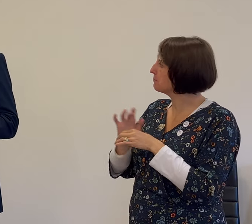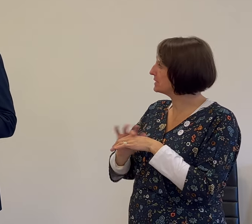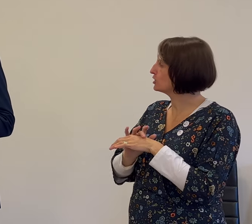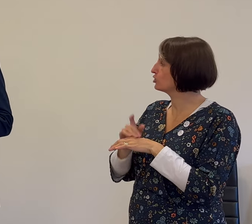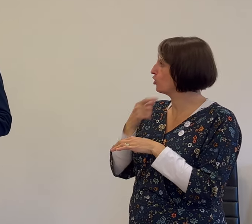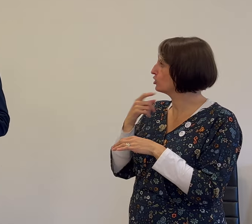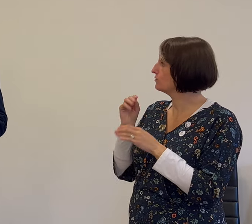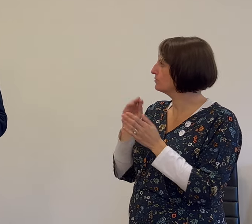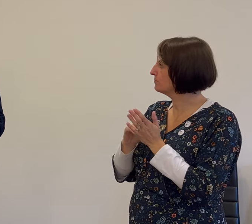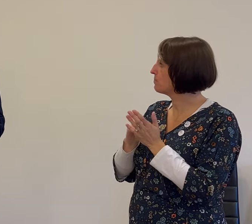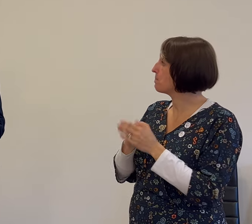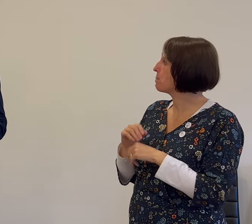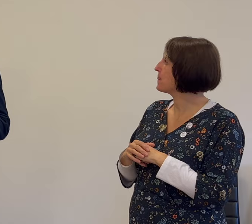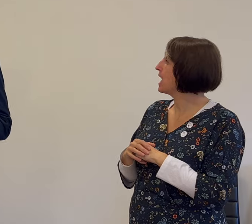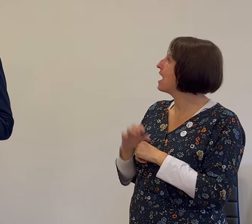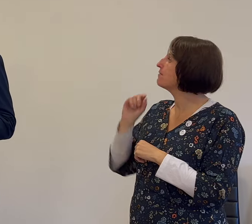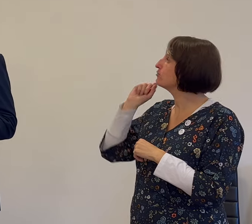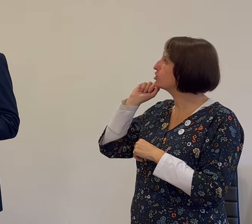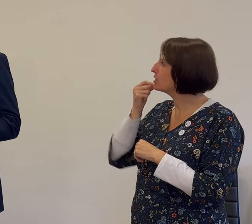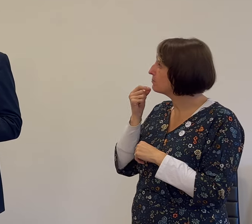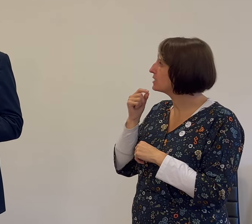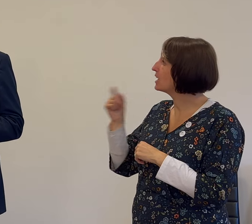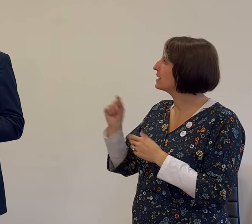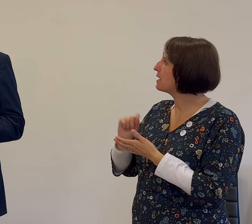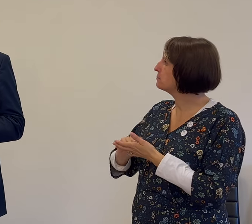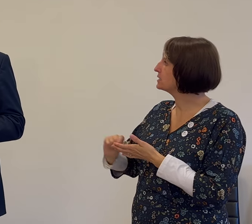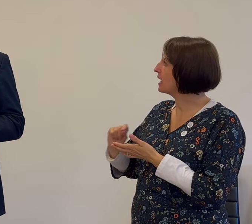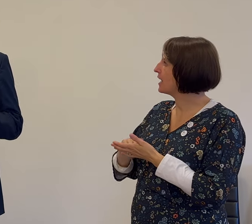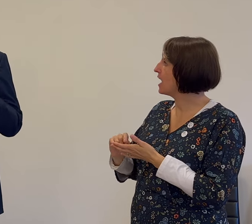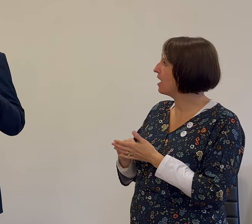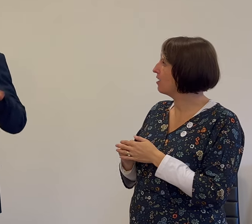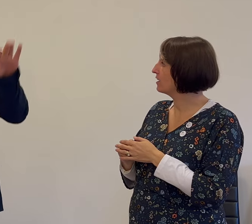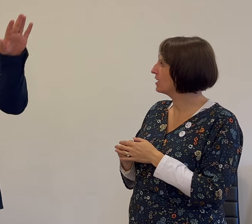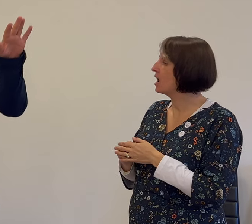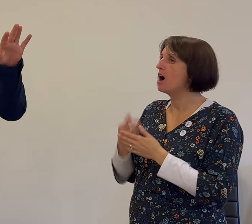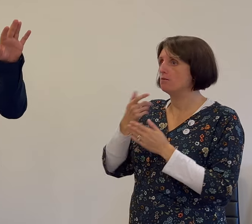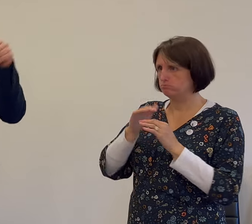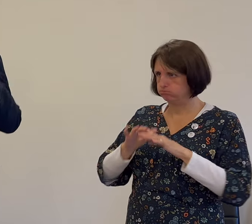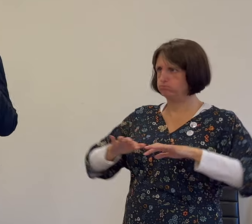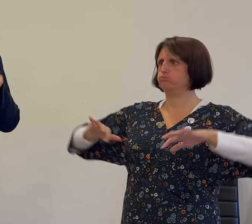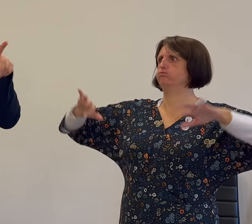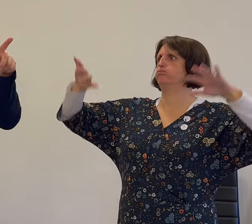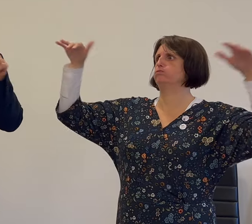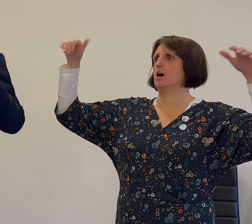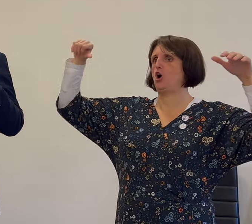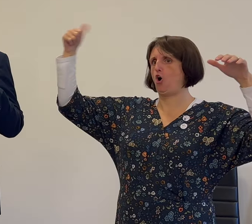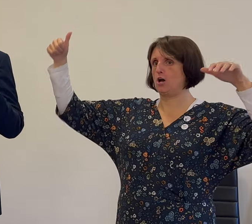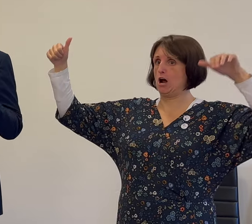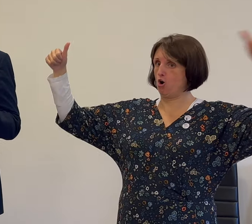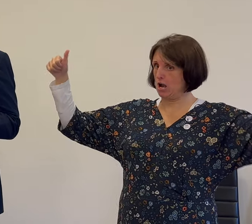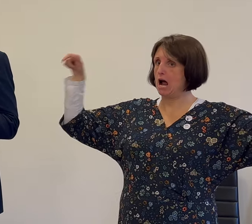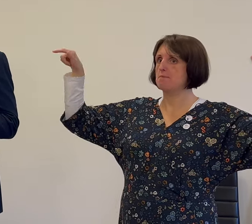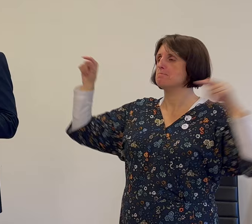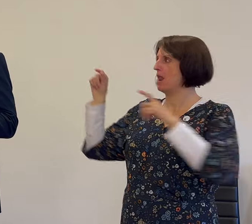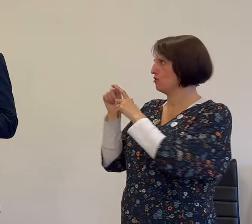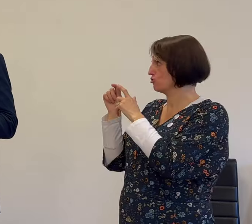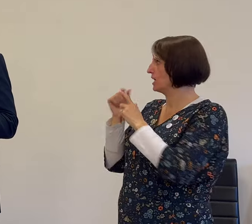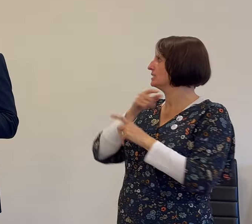údolí. Protože tady si všimněte, je tam napsáno, jsou tam dvě hory, na úpatí každé je jedno